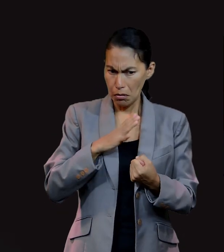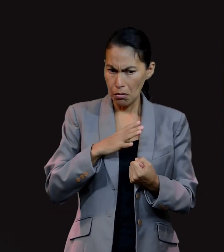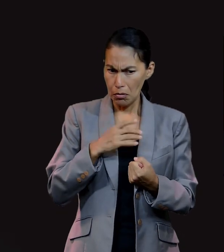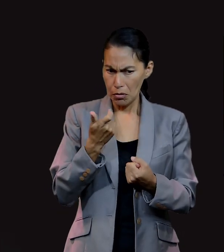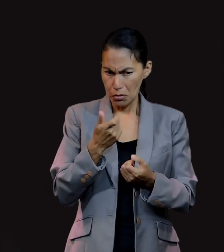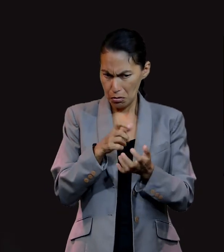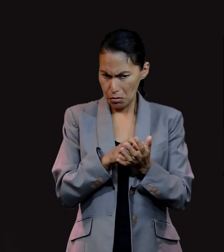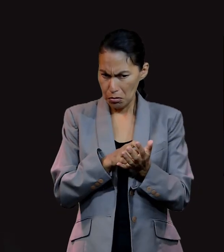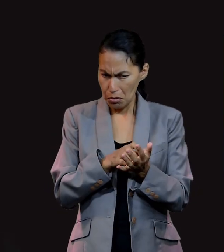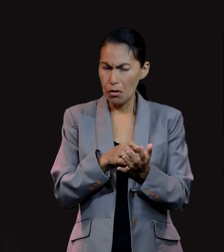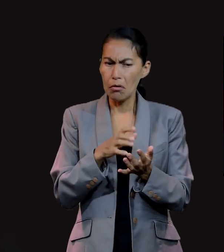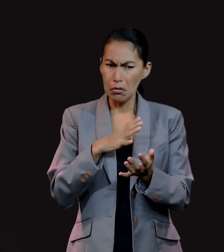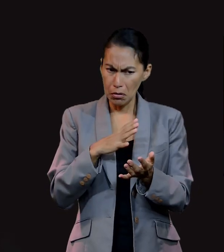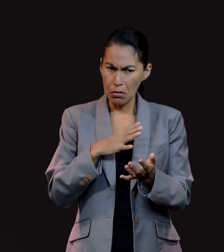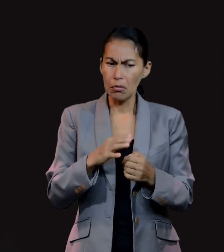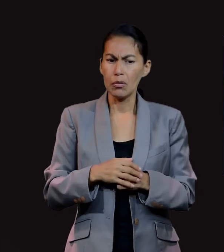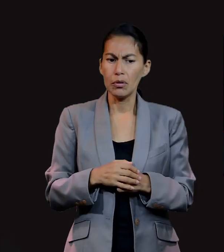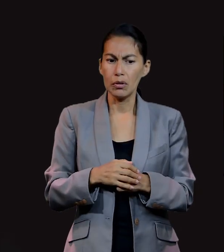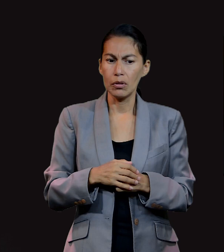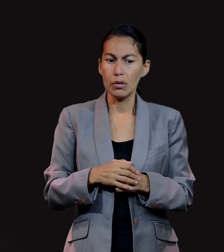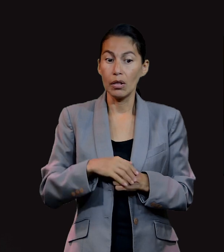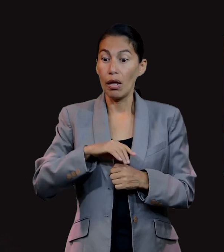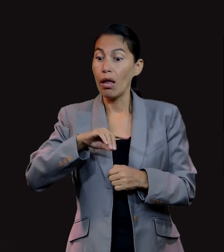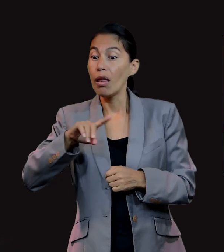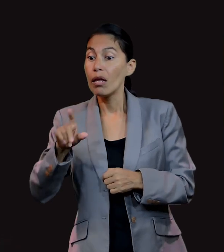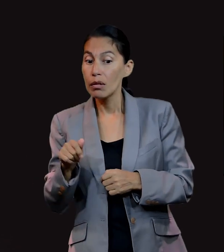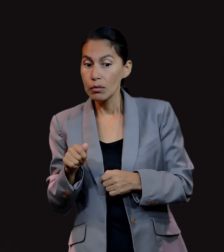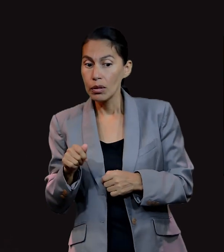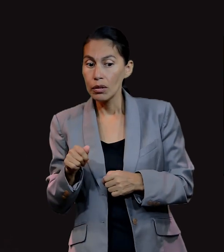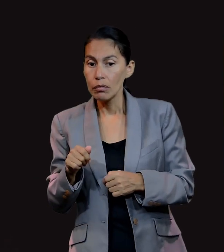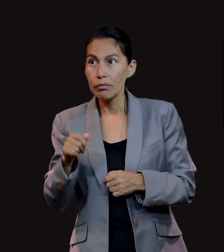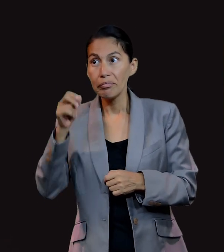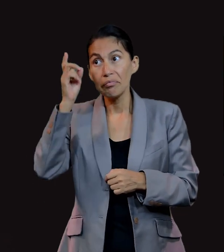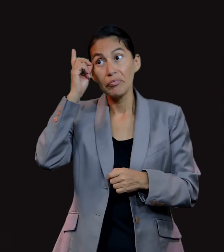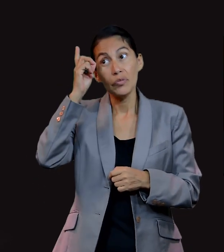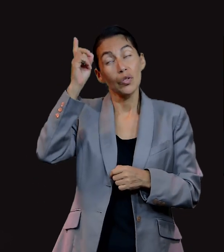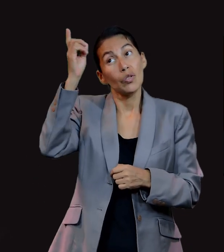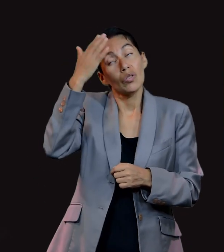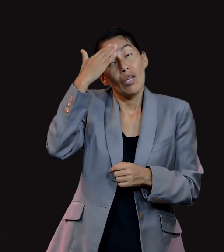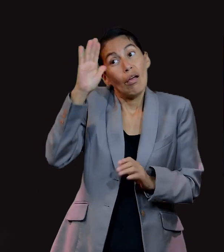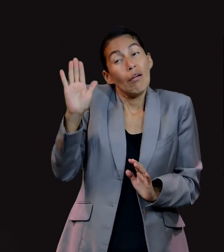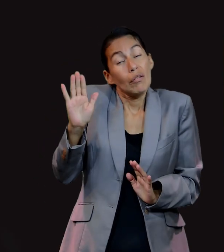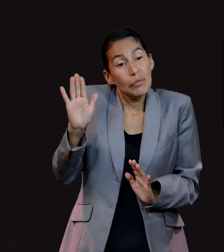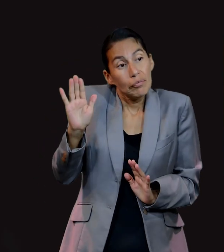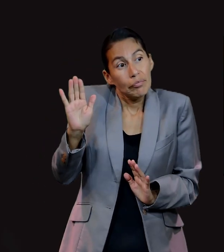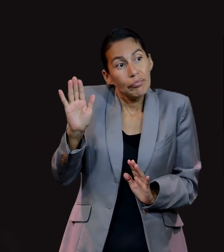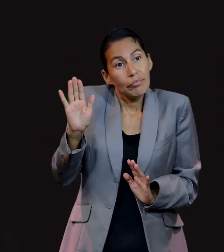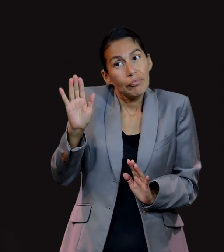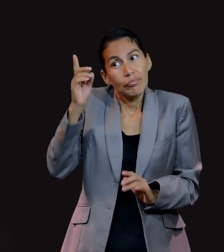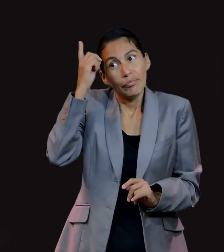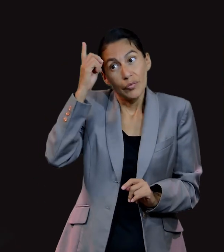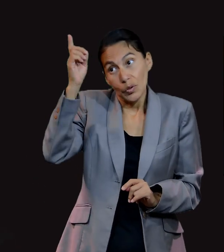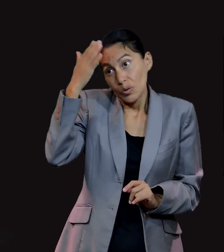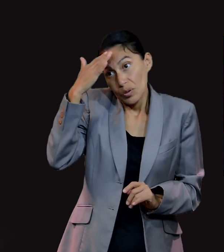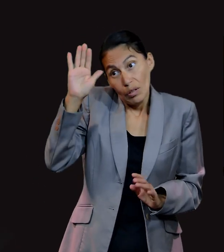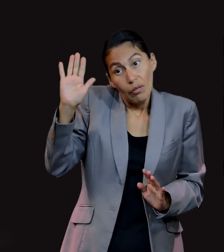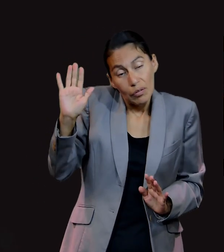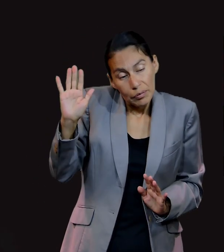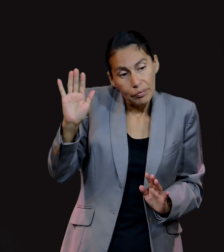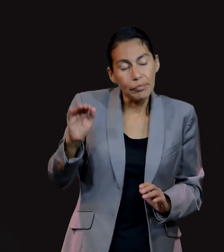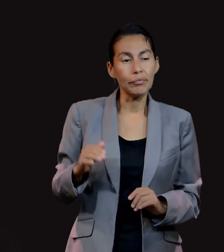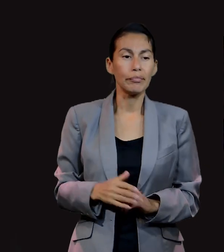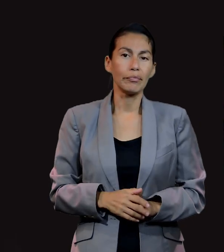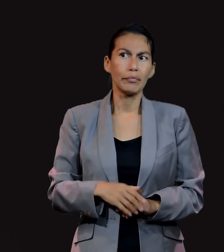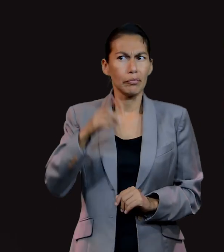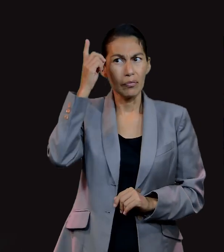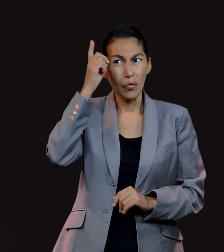vender los carros y entonces tenemos algunos ahorritos por ahí y después dice Dios proveerá ¿así le dijo?